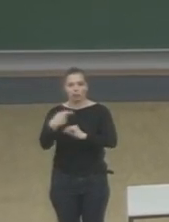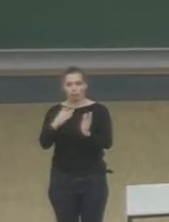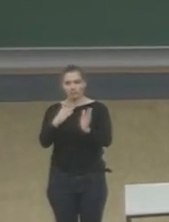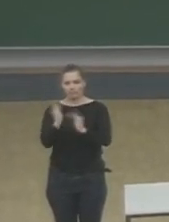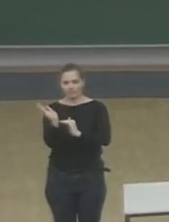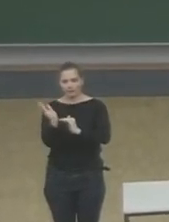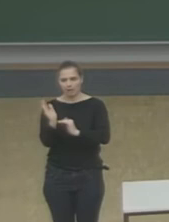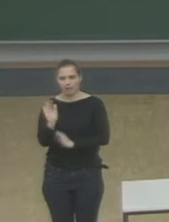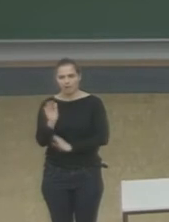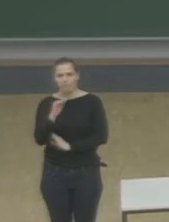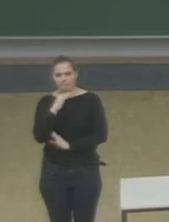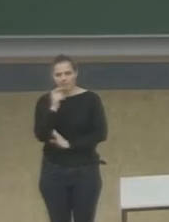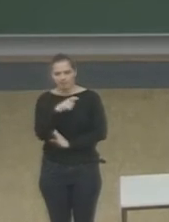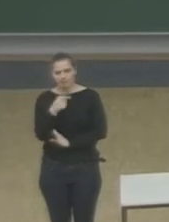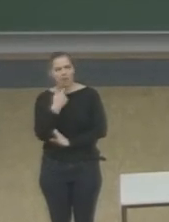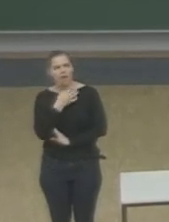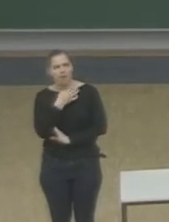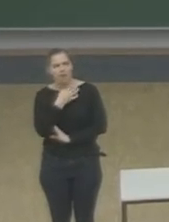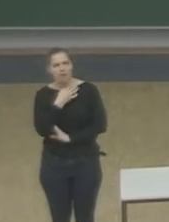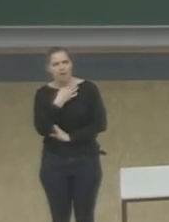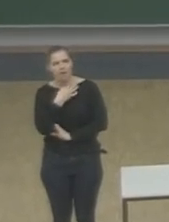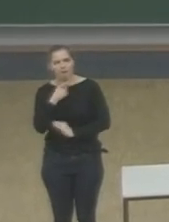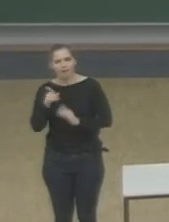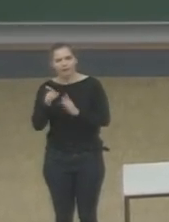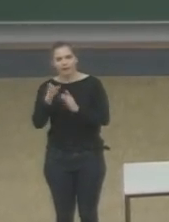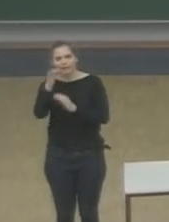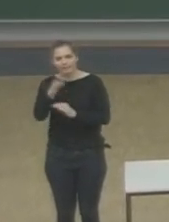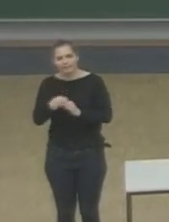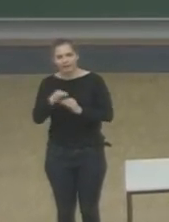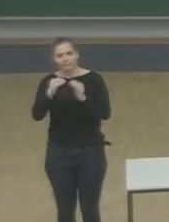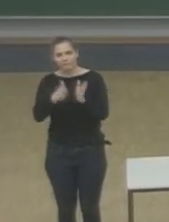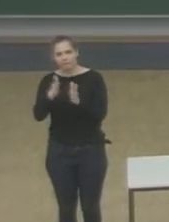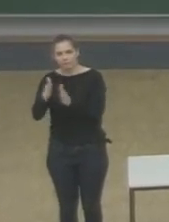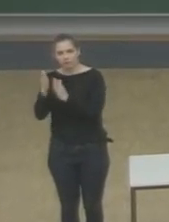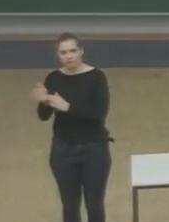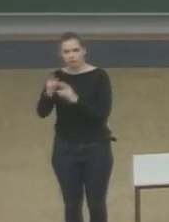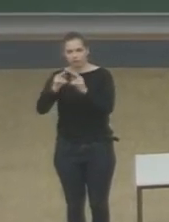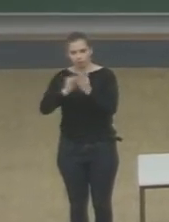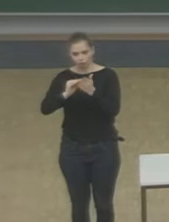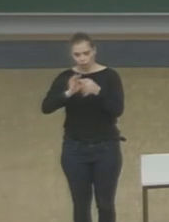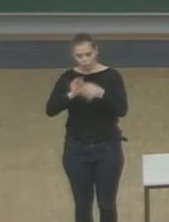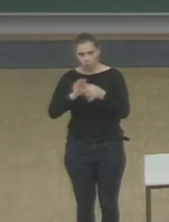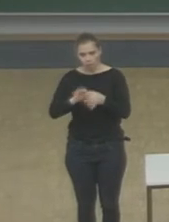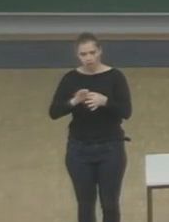dass man zumindest die Grundbildung in den Kernfächern der Schule weltweit vergleichbar messen kann.